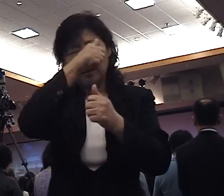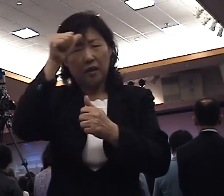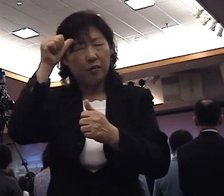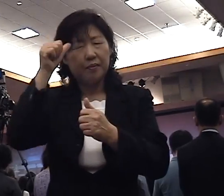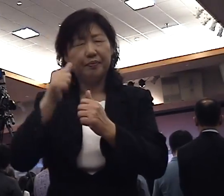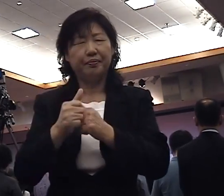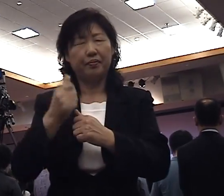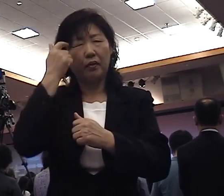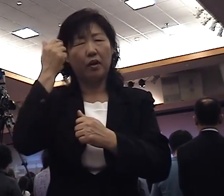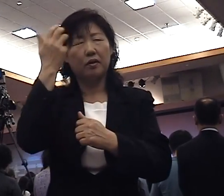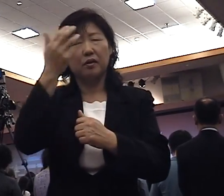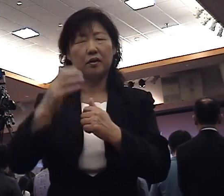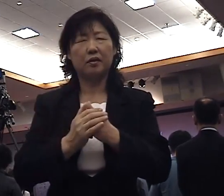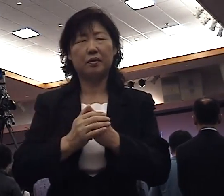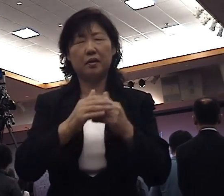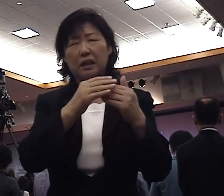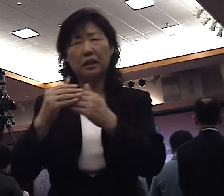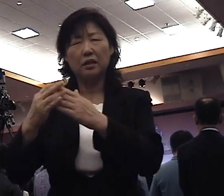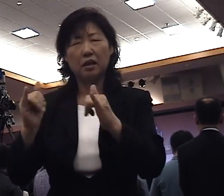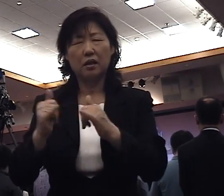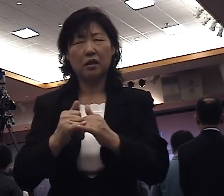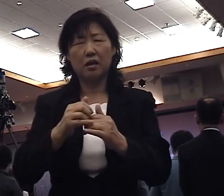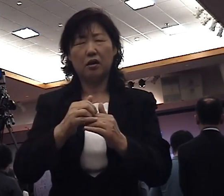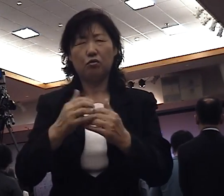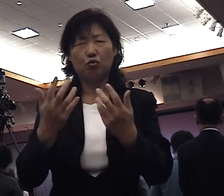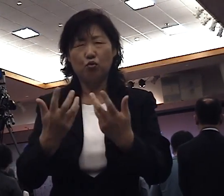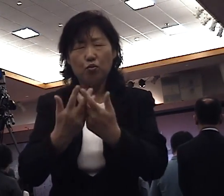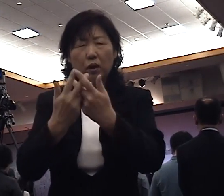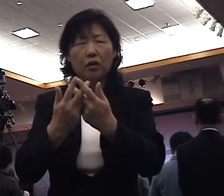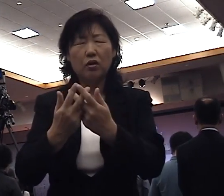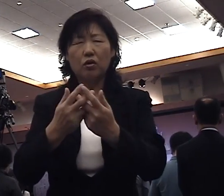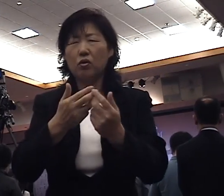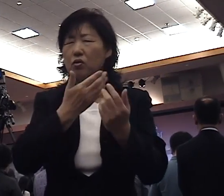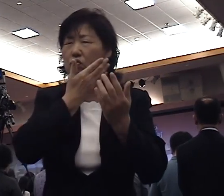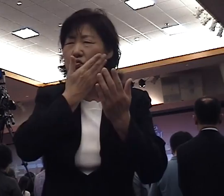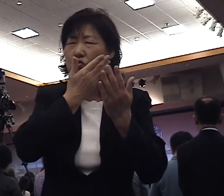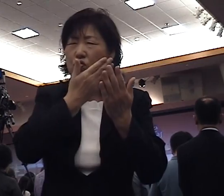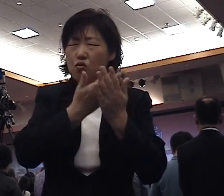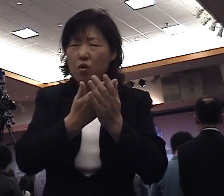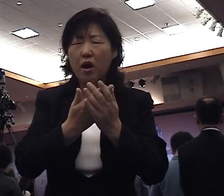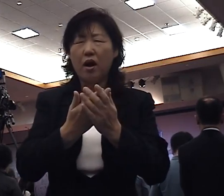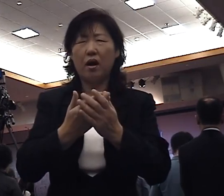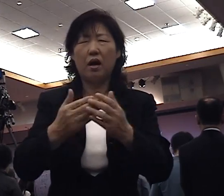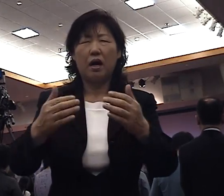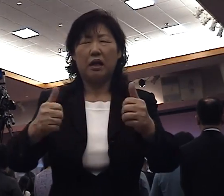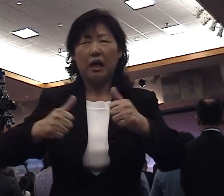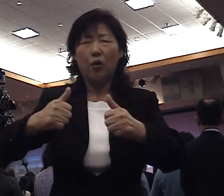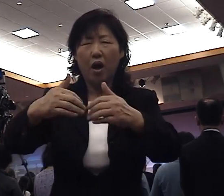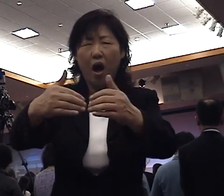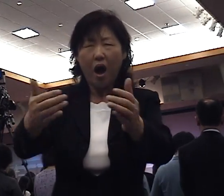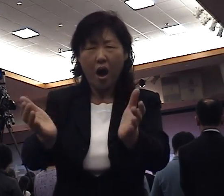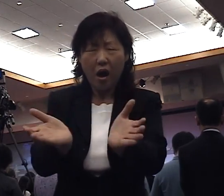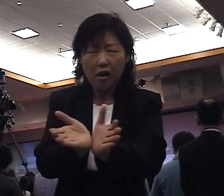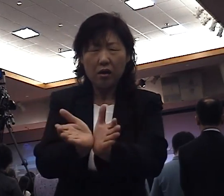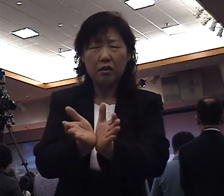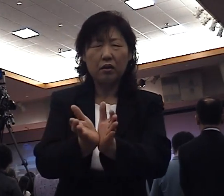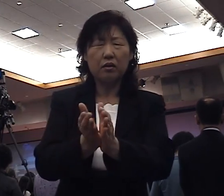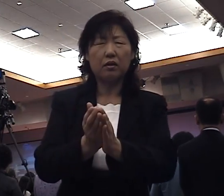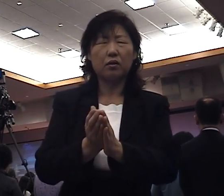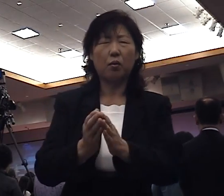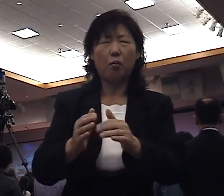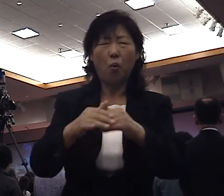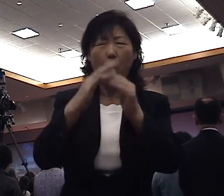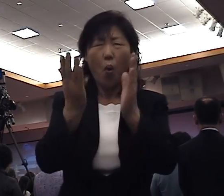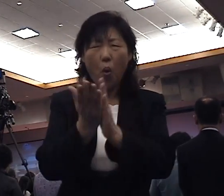허락하사 섬김의 보민이 본이 되는 귀한 당회가 되게 하옵소서. 아멘. 안수 집사님, 권사님, 순장님들을 비롯한